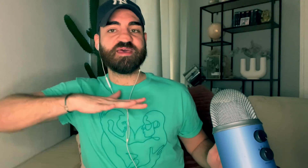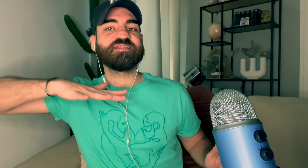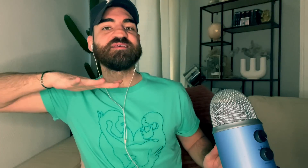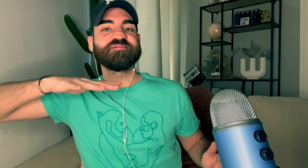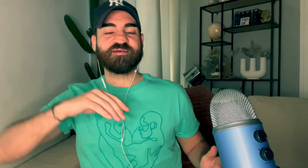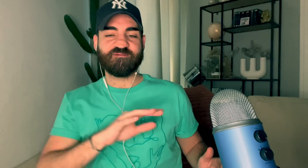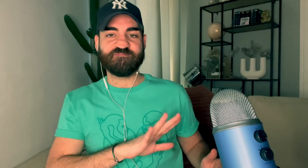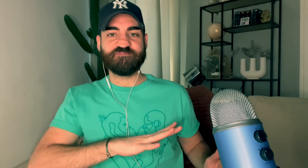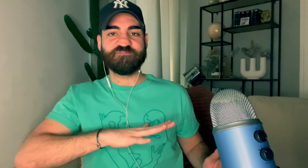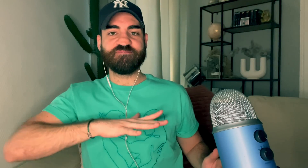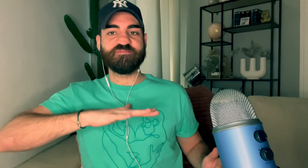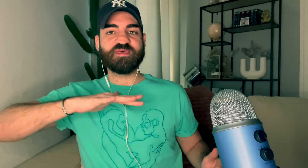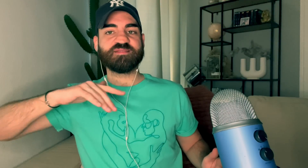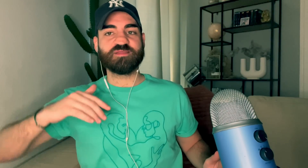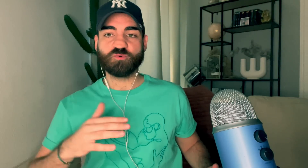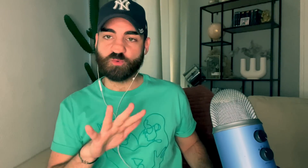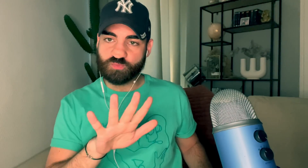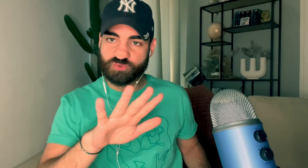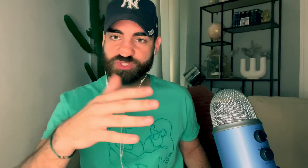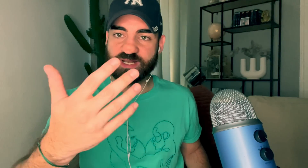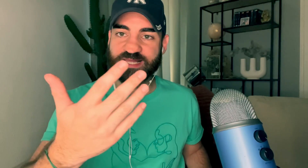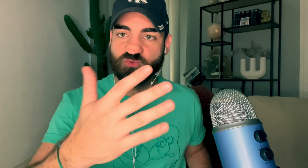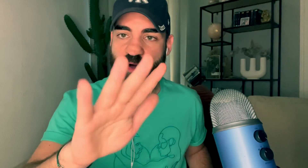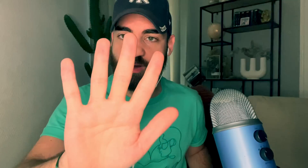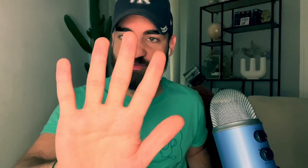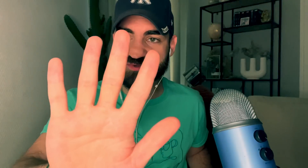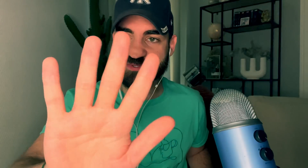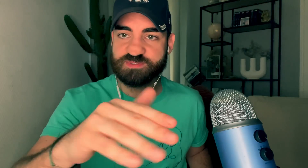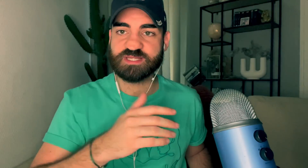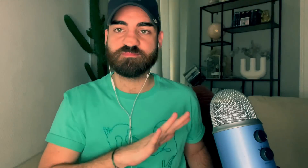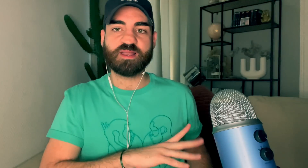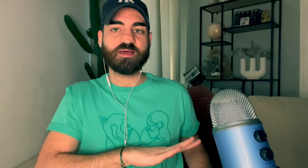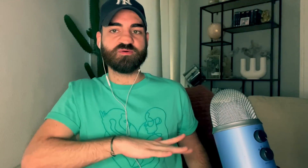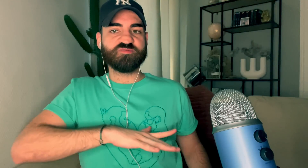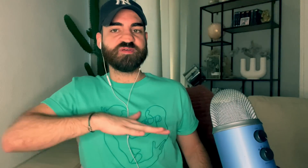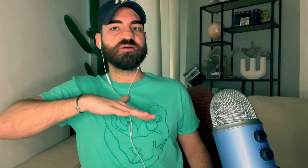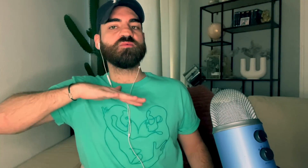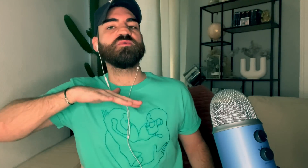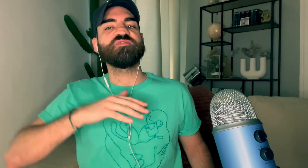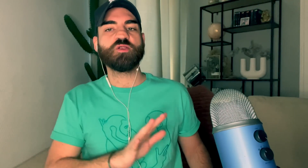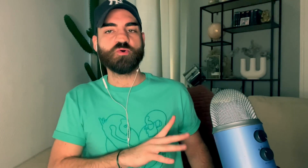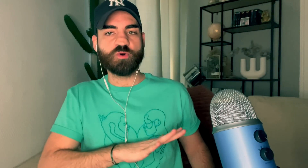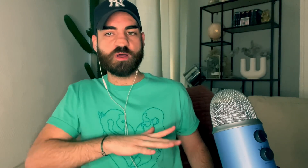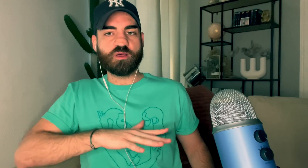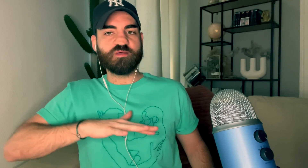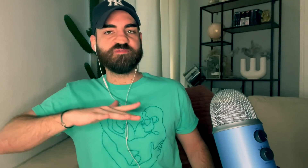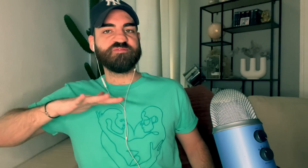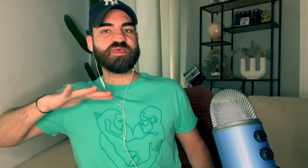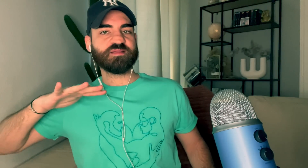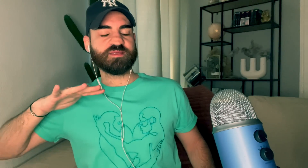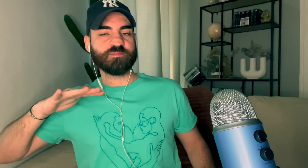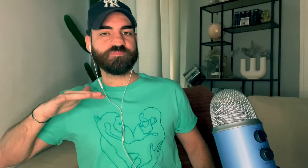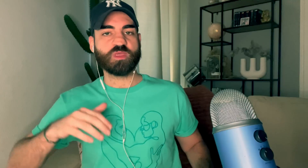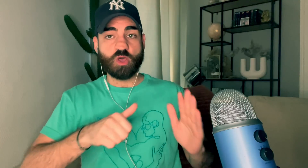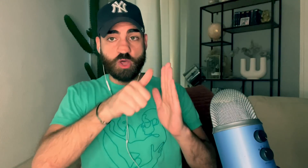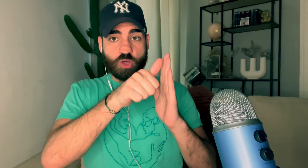fierté, fierté. Donc, on bouge les doigts en faisant cette main et on monte vers le haut. Fierté. Le